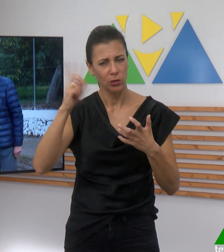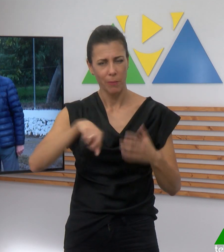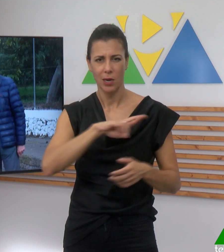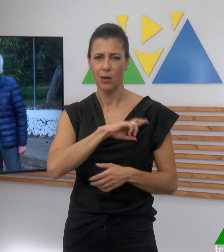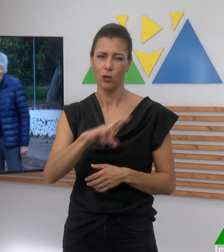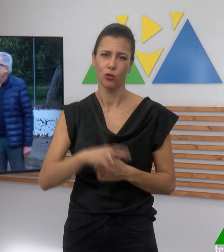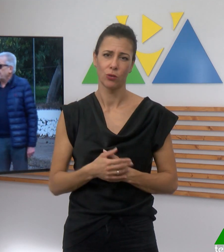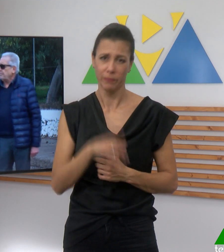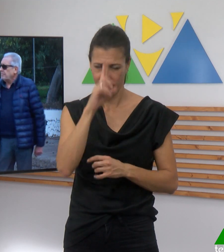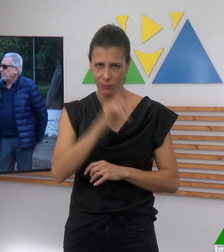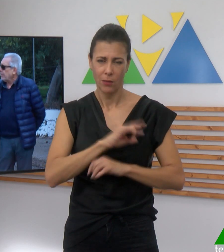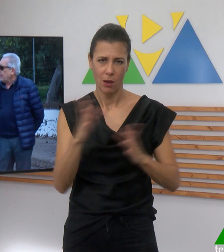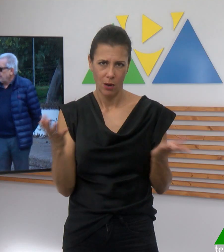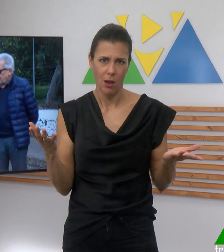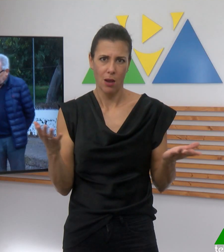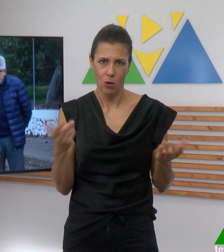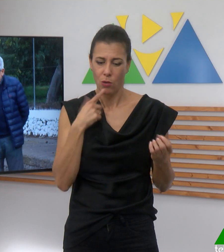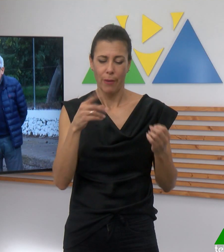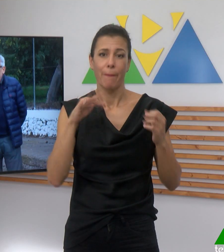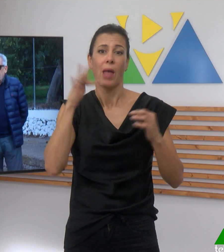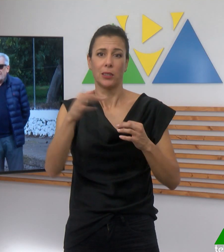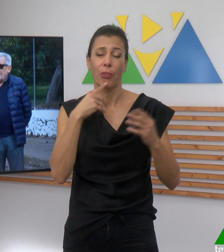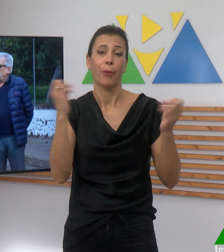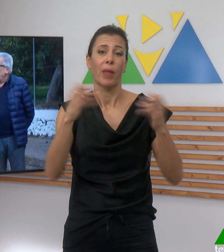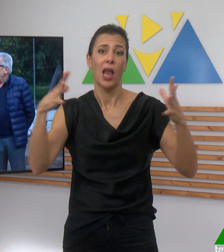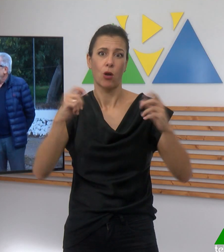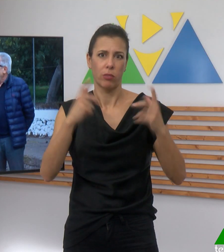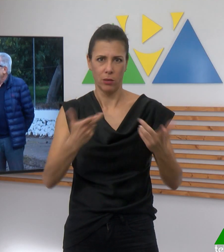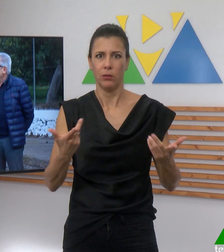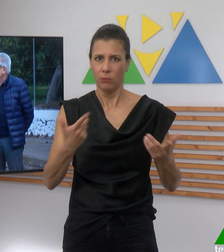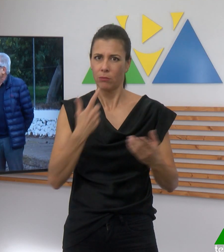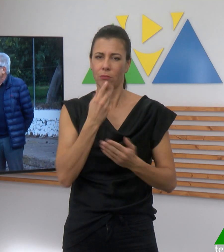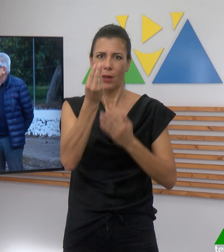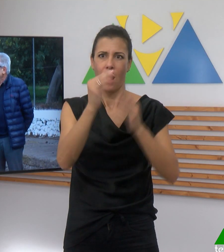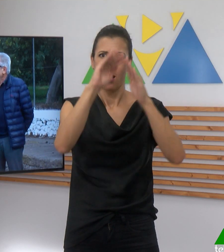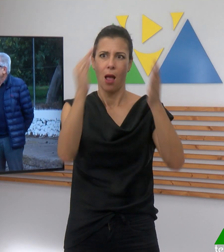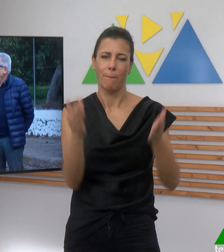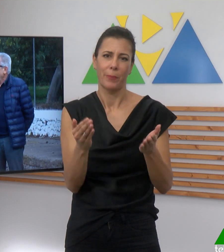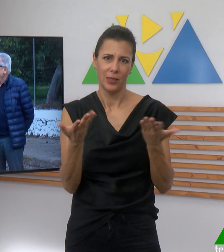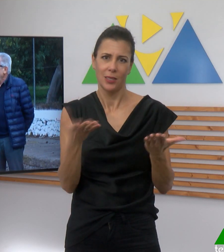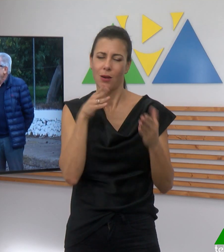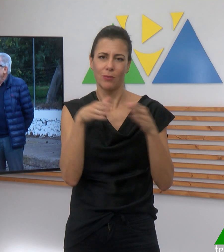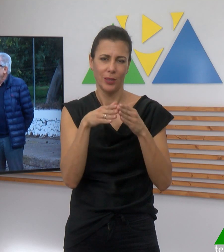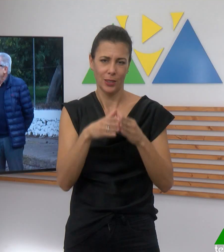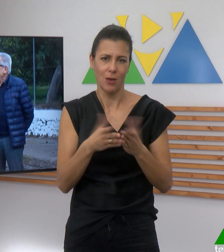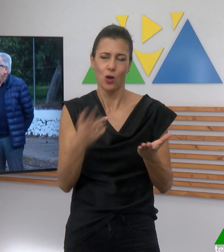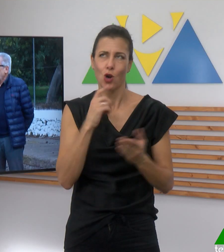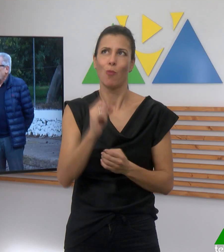claro y si encima hacía tantos Milagros pues evidentemente merecía una capilla nunca mejor dicho como como Dios manda Bueno